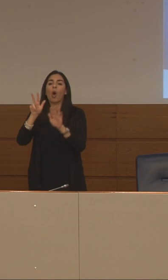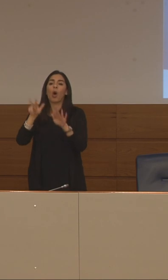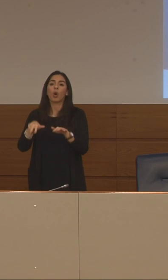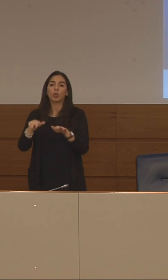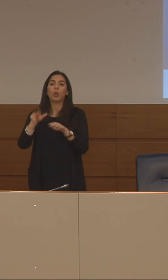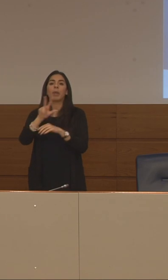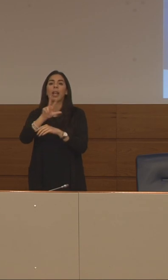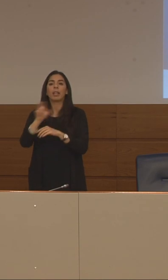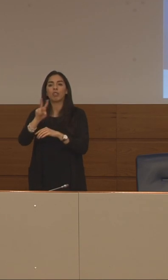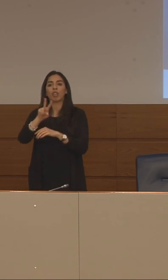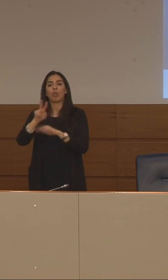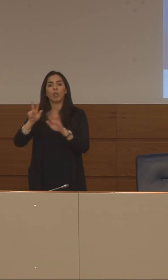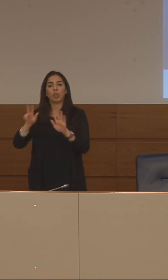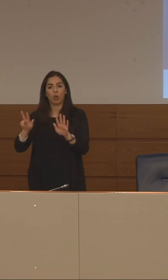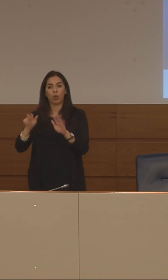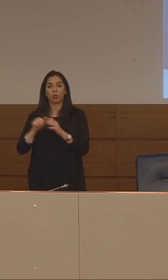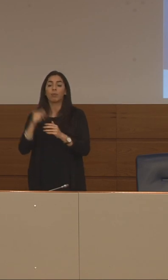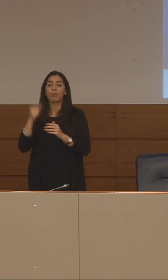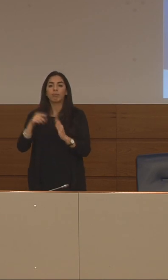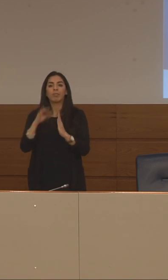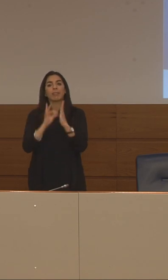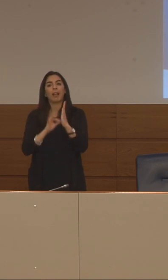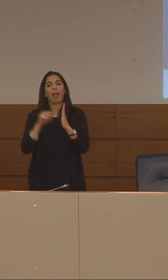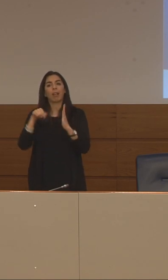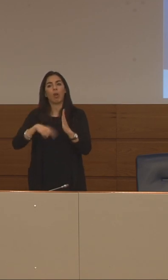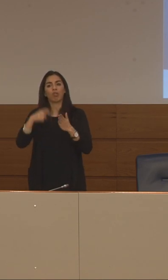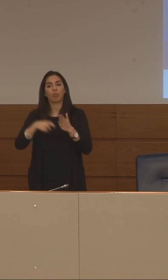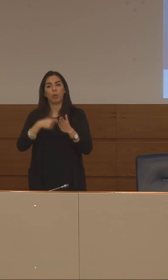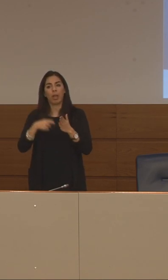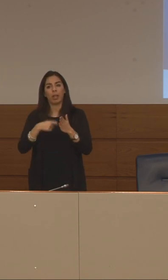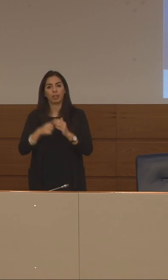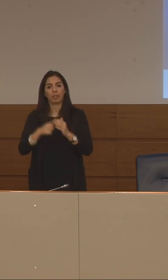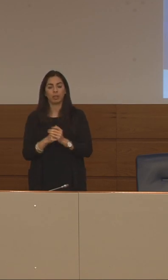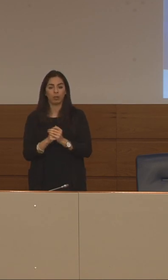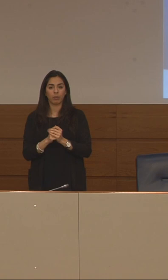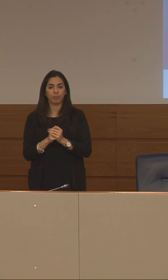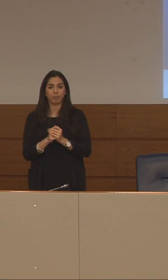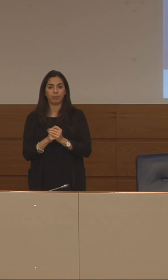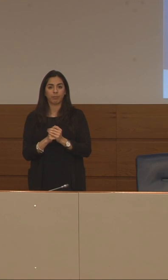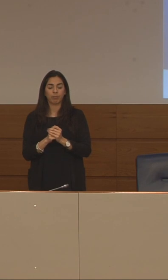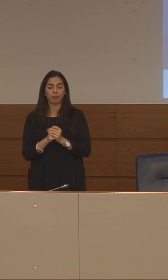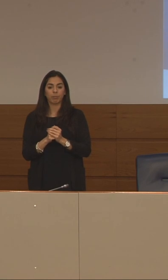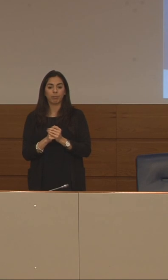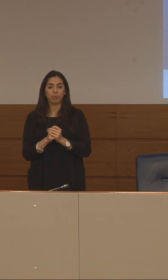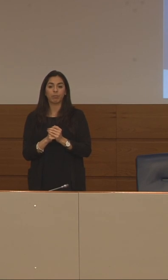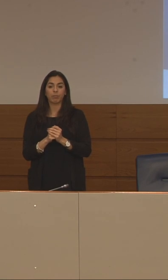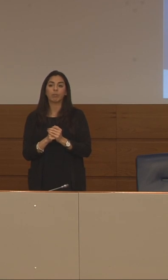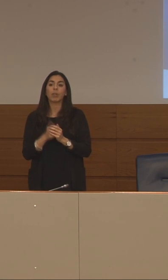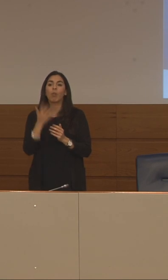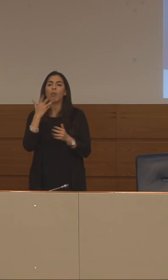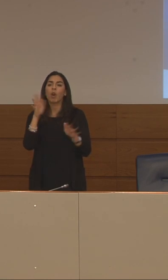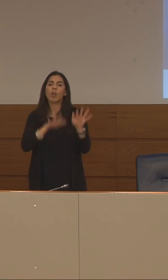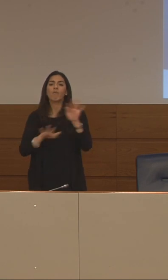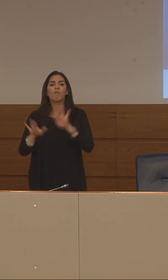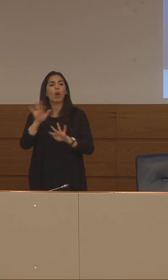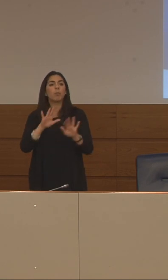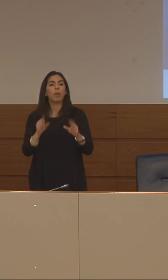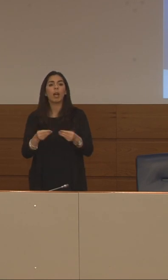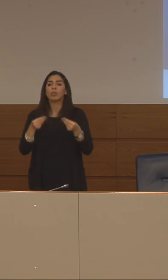questi sono i dati del bollettino di oggi qualche informazione che vi volevo dare